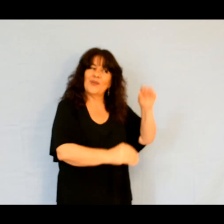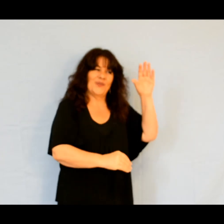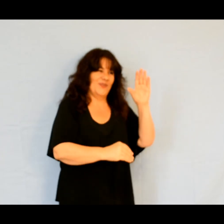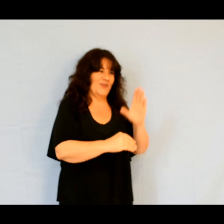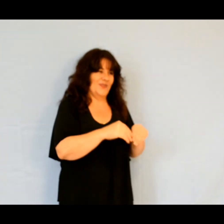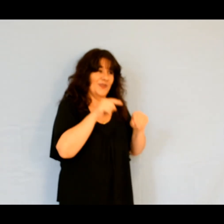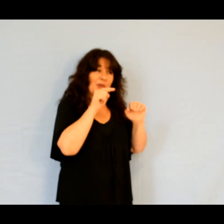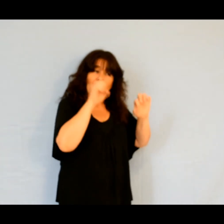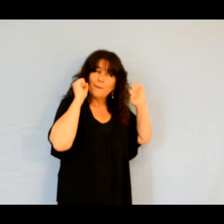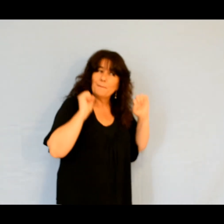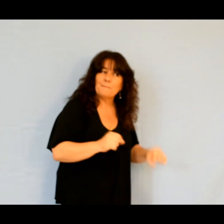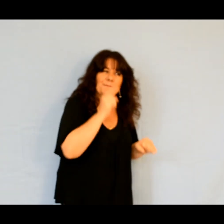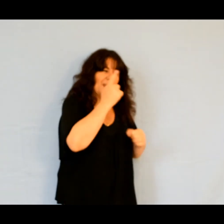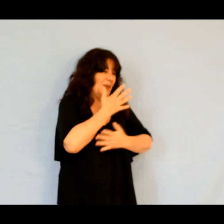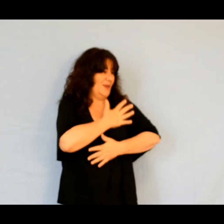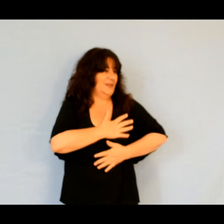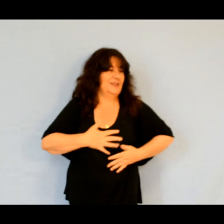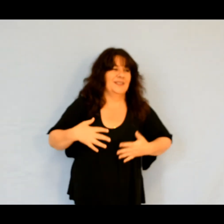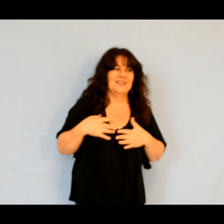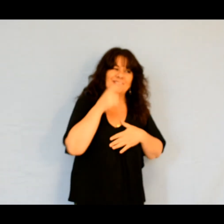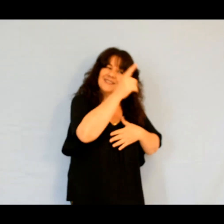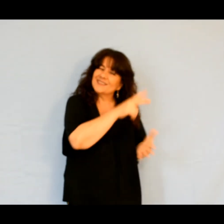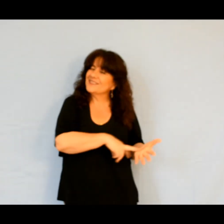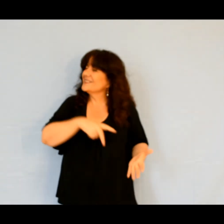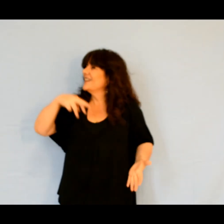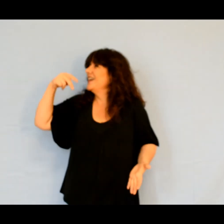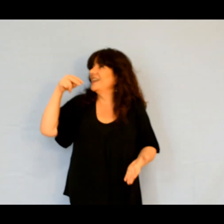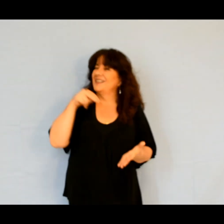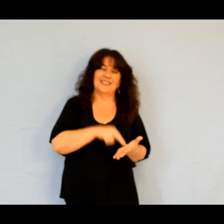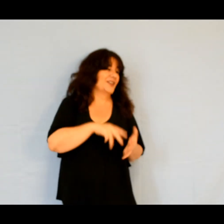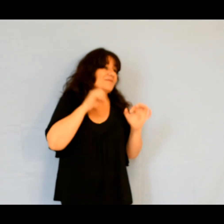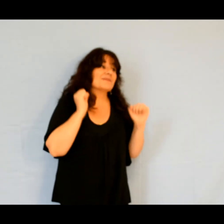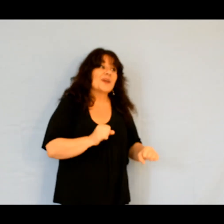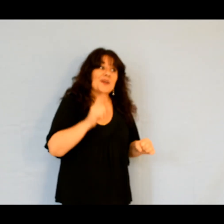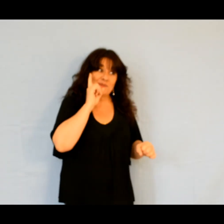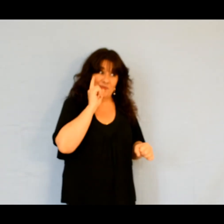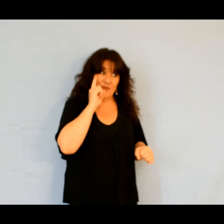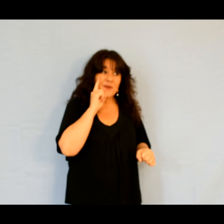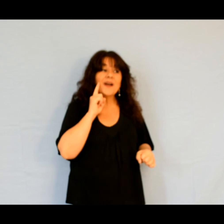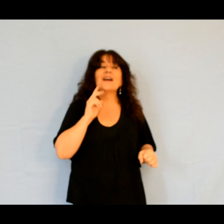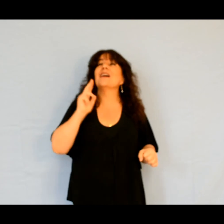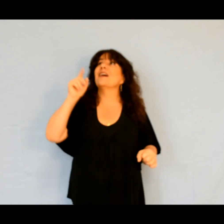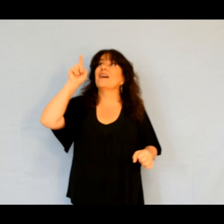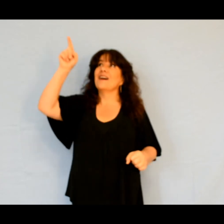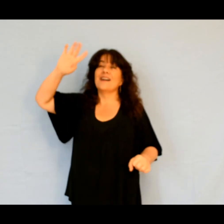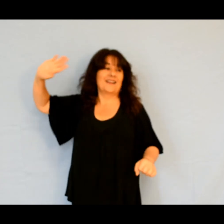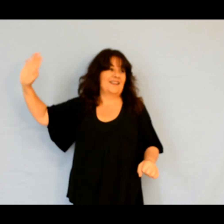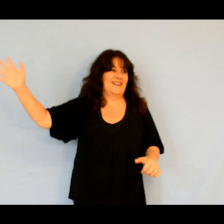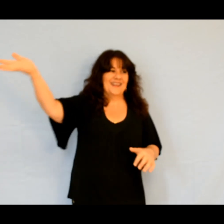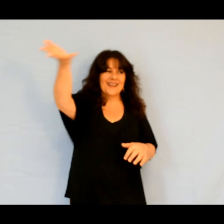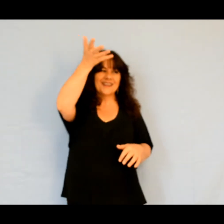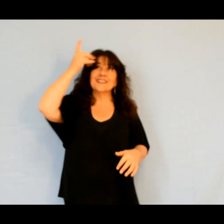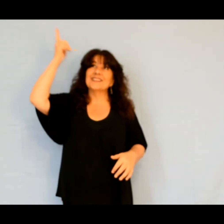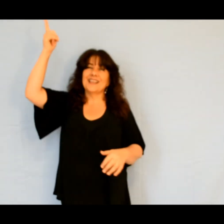Réjouissez-vous. Soyez dans l'allégresse, car votre récompense est grande dans les cieux.